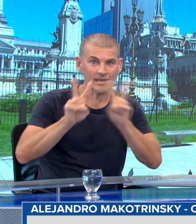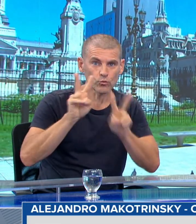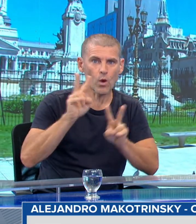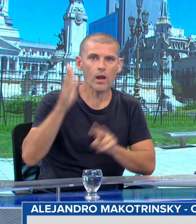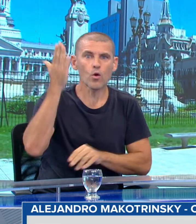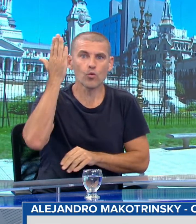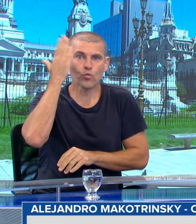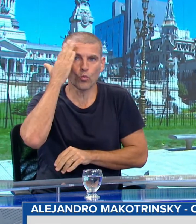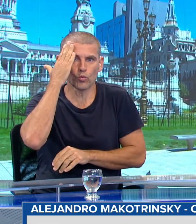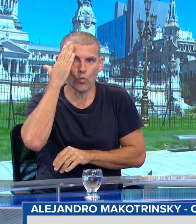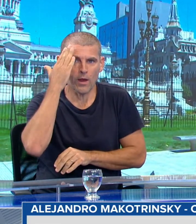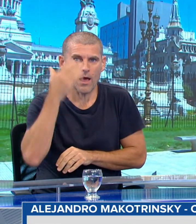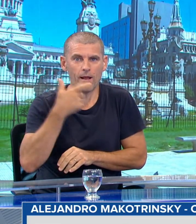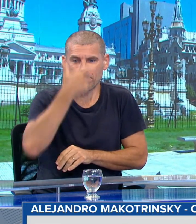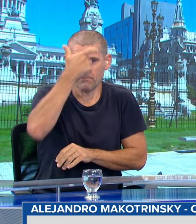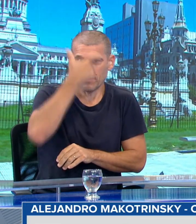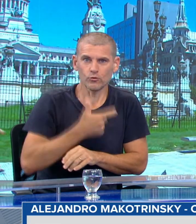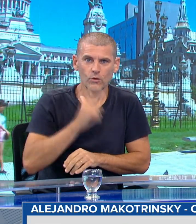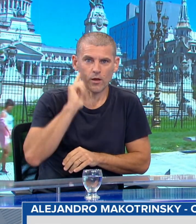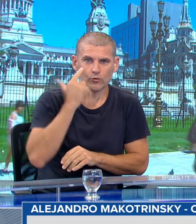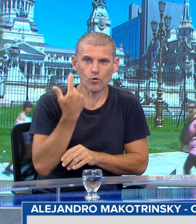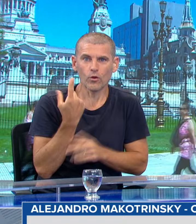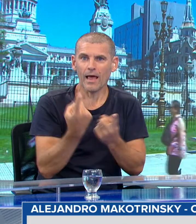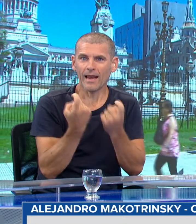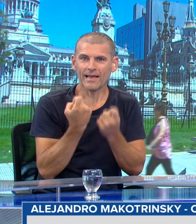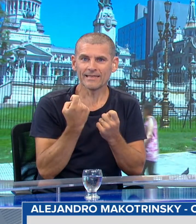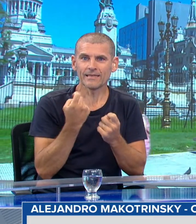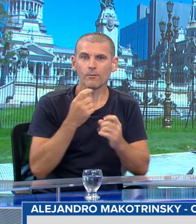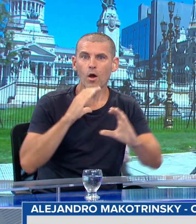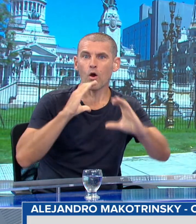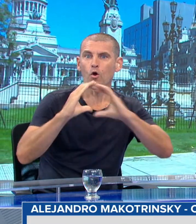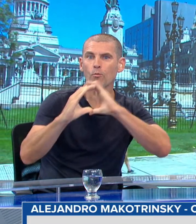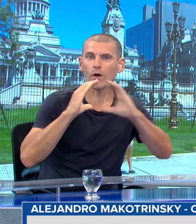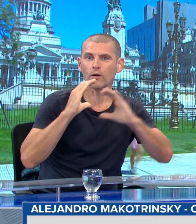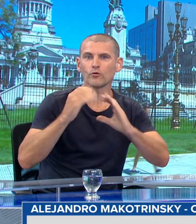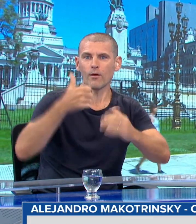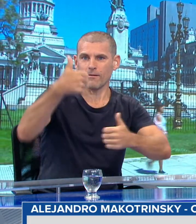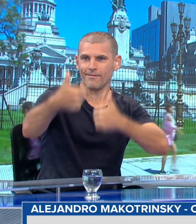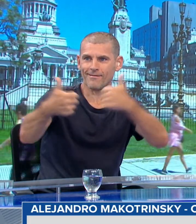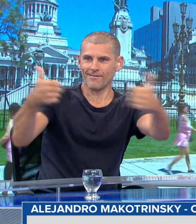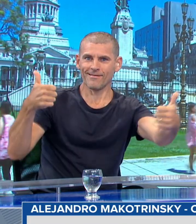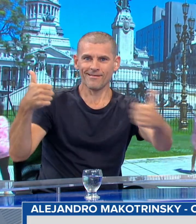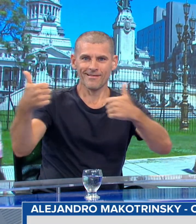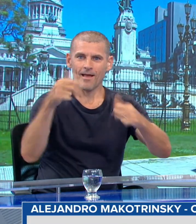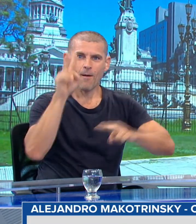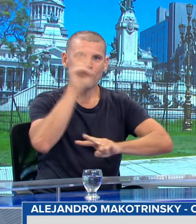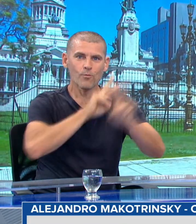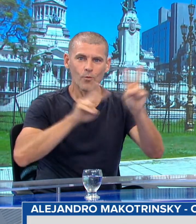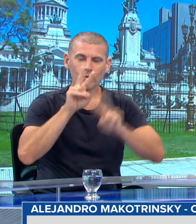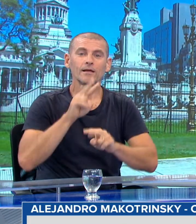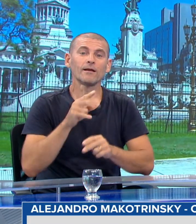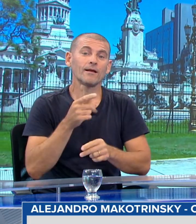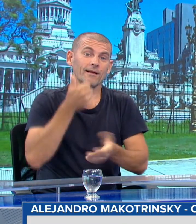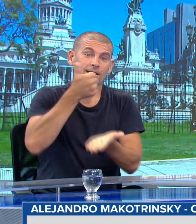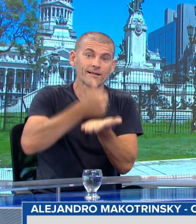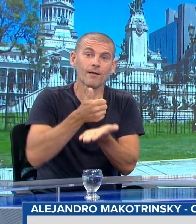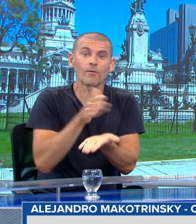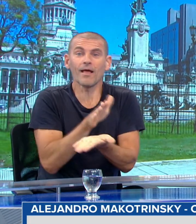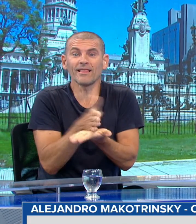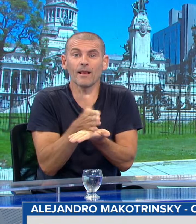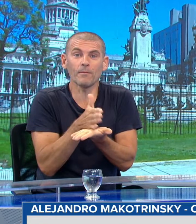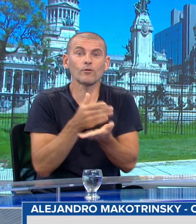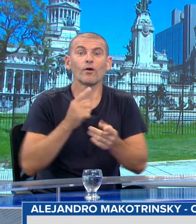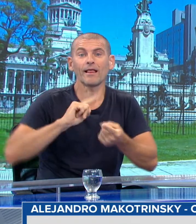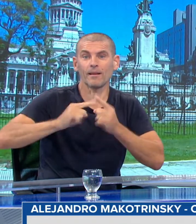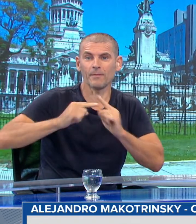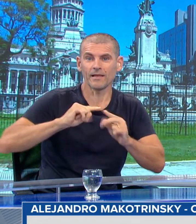acerca de quiénes son los compañeros, qué vamos a hacer. En el caso de las personas sordas, hoy nosotros lo que decimos es, bueno, tenemos que tener